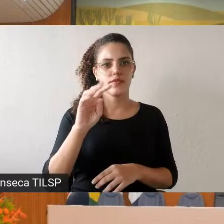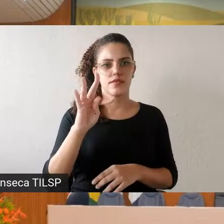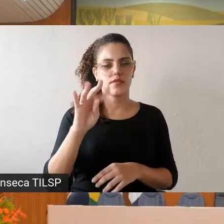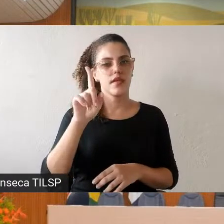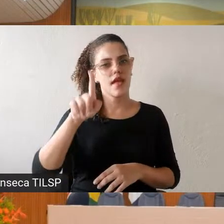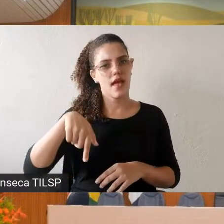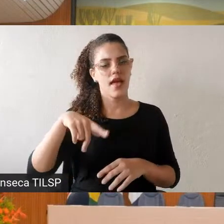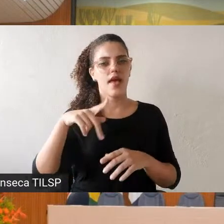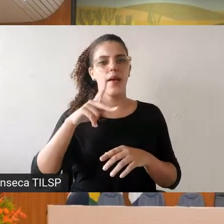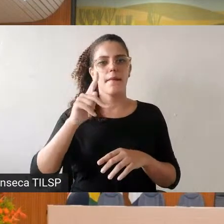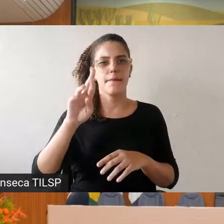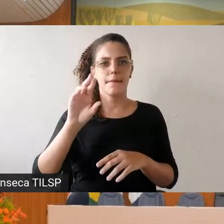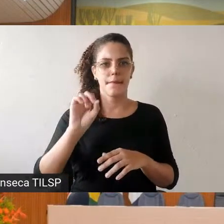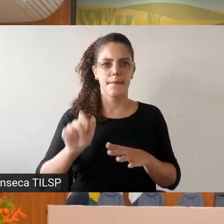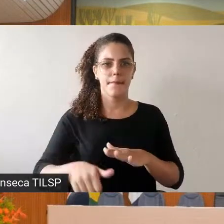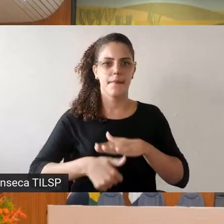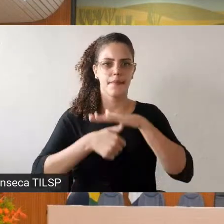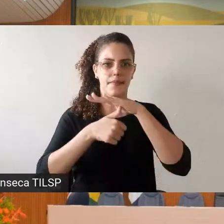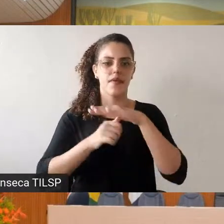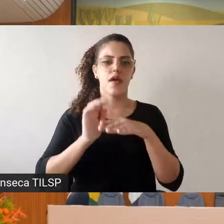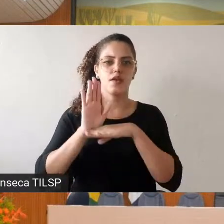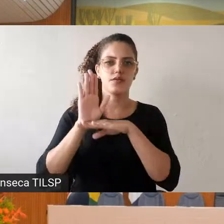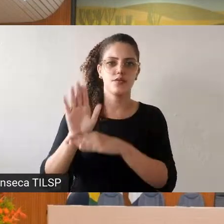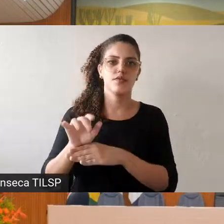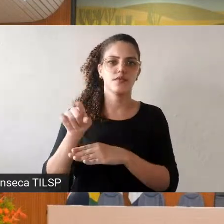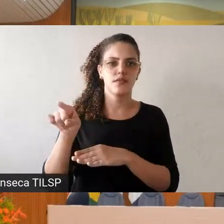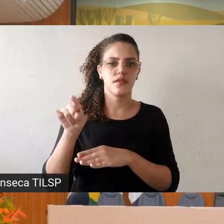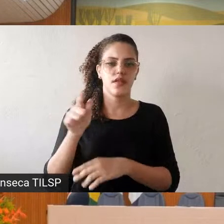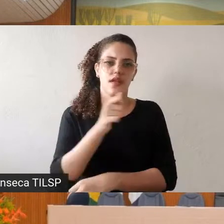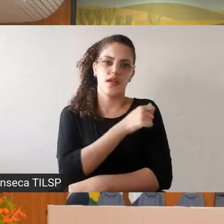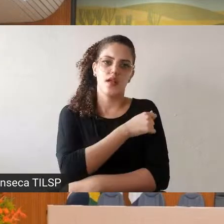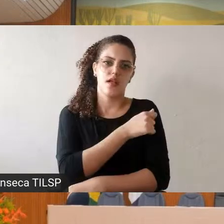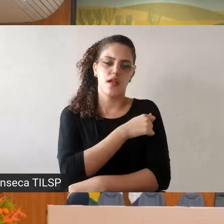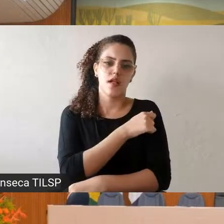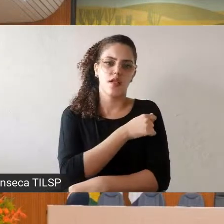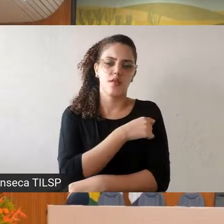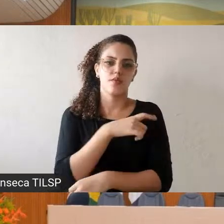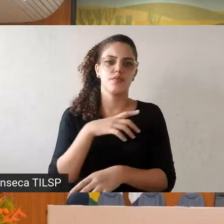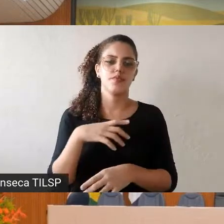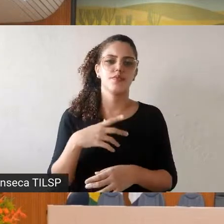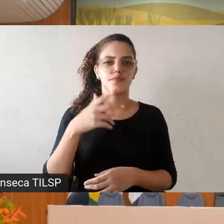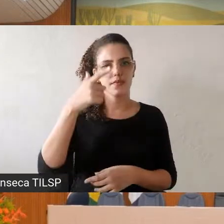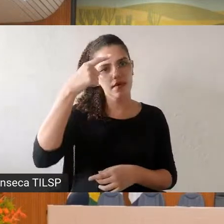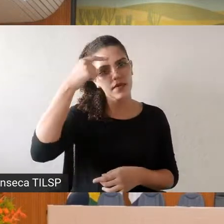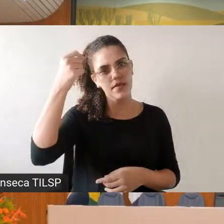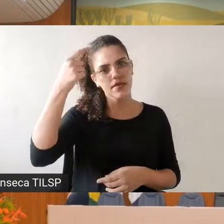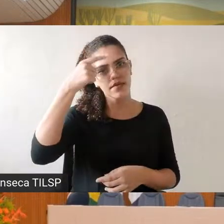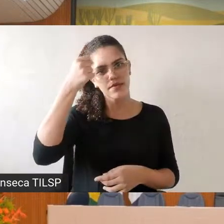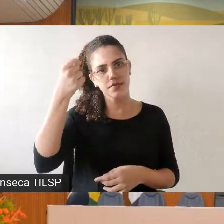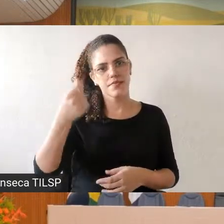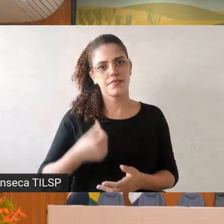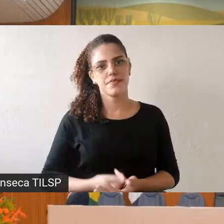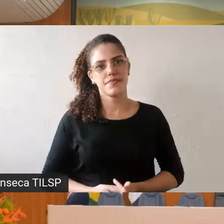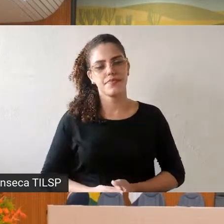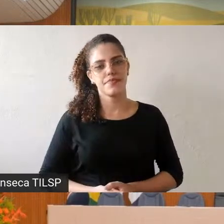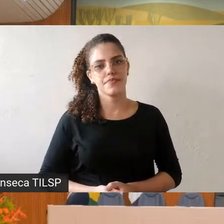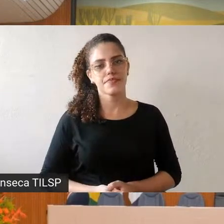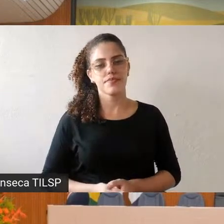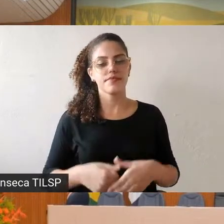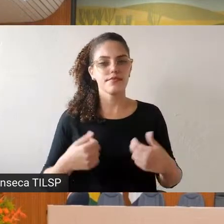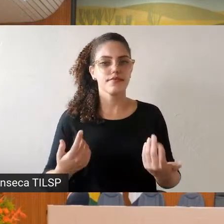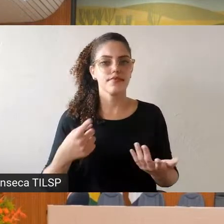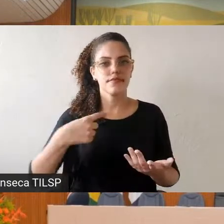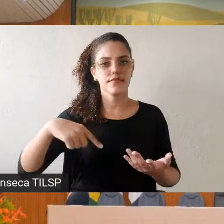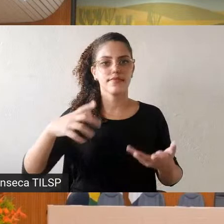prazer de acompanhá-los, de acolhê-los, como também de oferecer oportunidades para que vocês